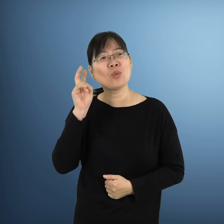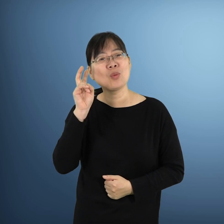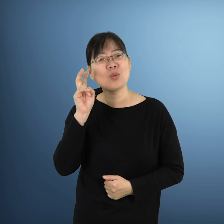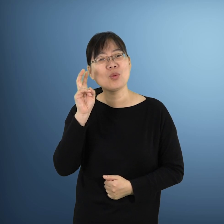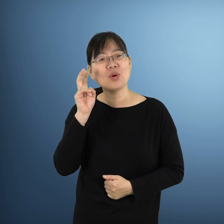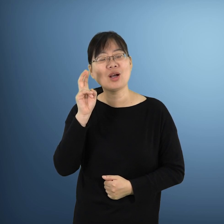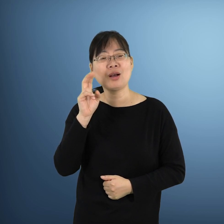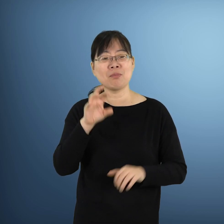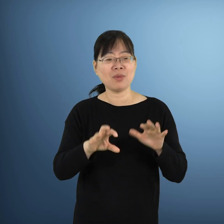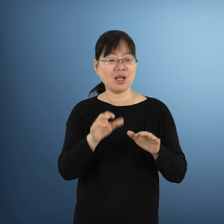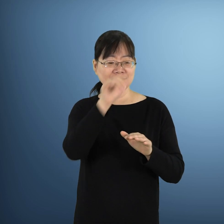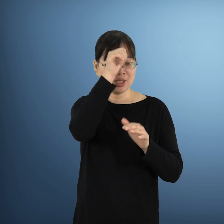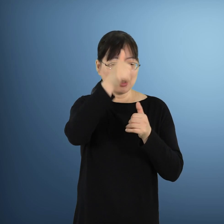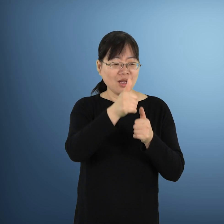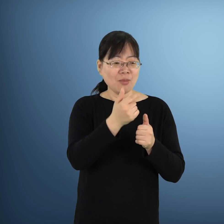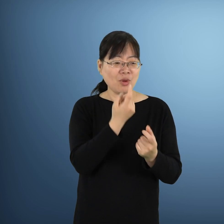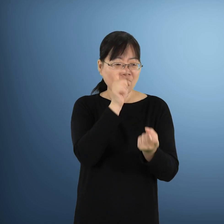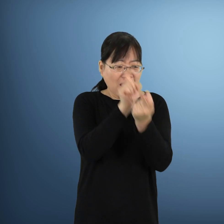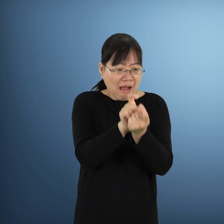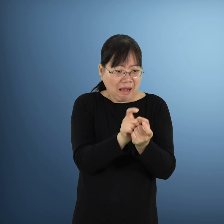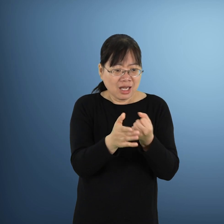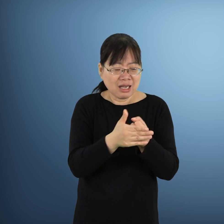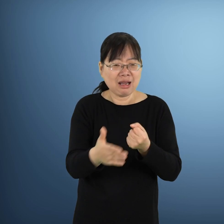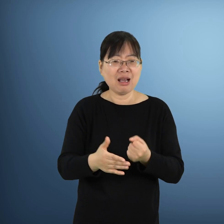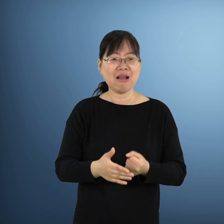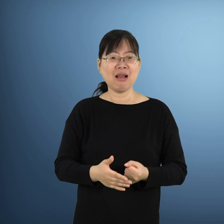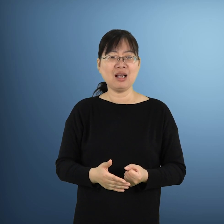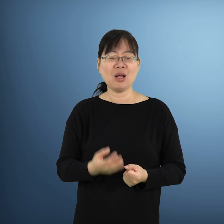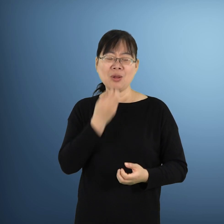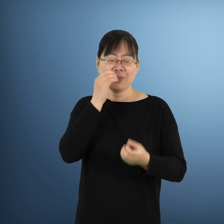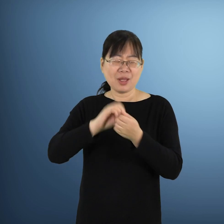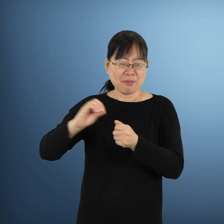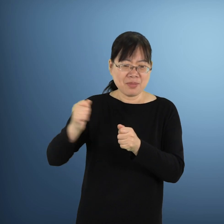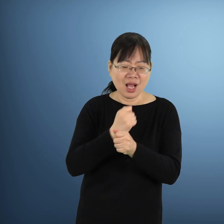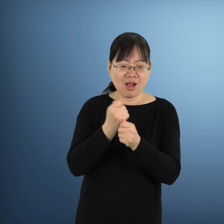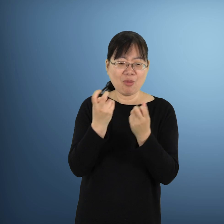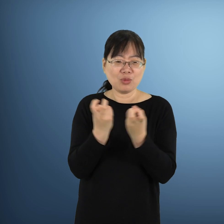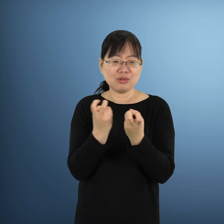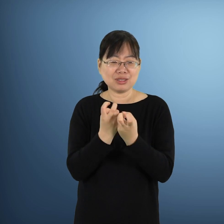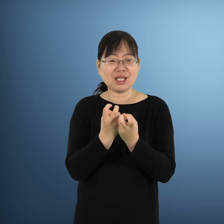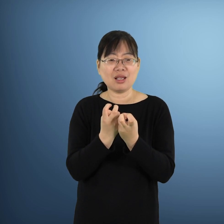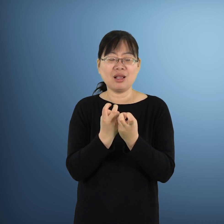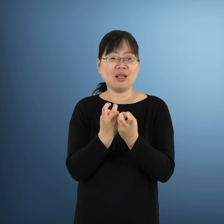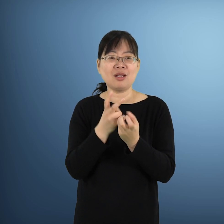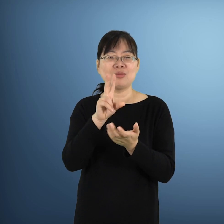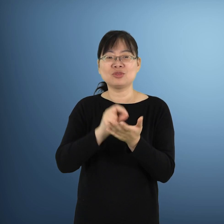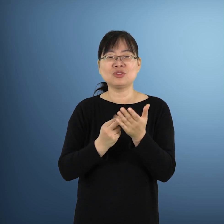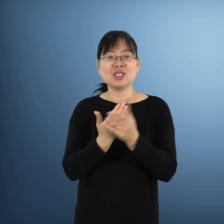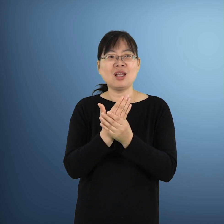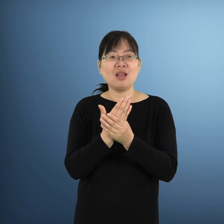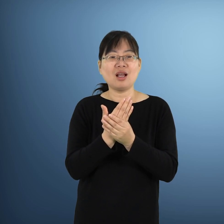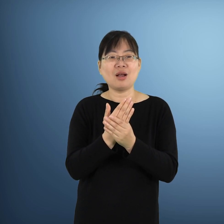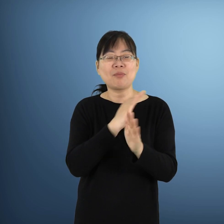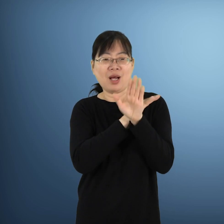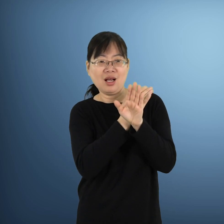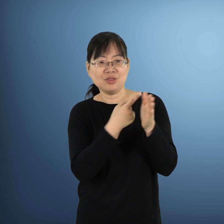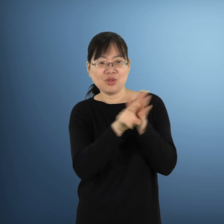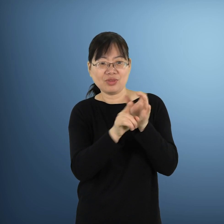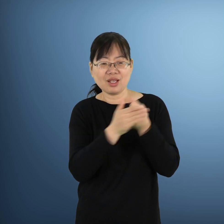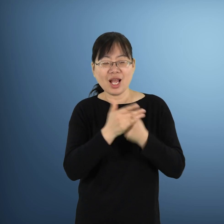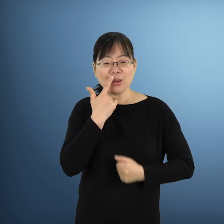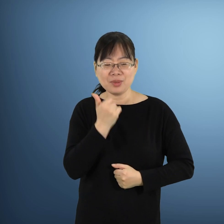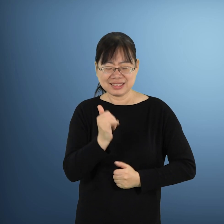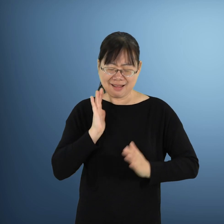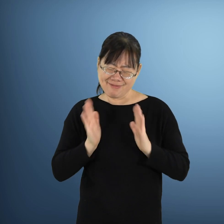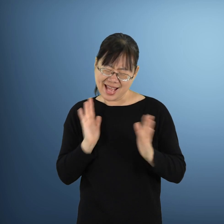혹여라도 마을 장로들에게 먼저 눈에 띄어서 돌에 맞아 죽을 불상자를 걱정한 나머지